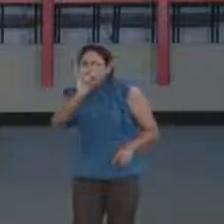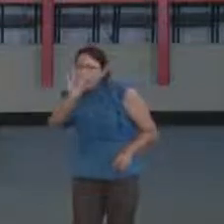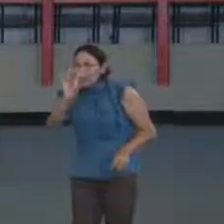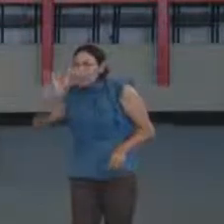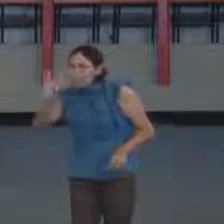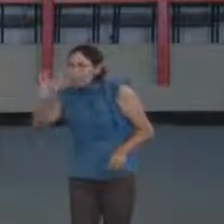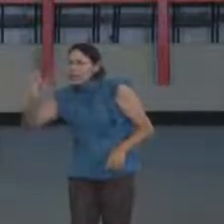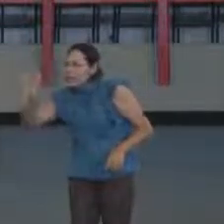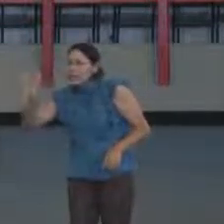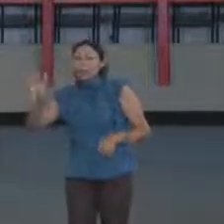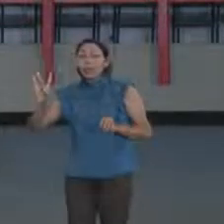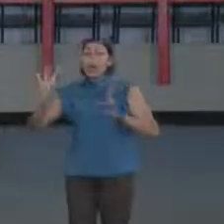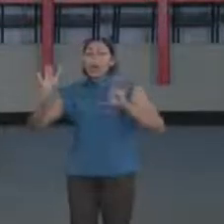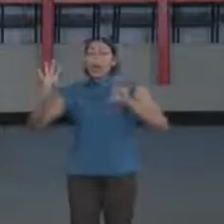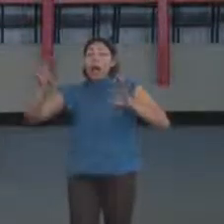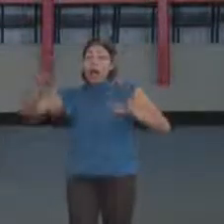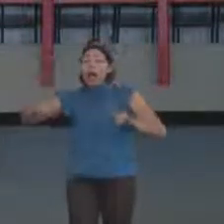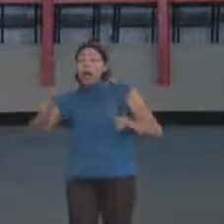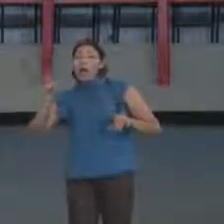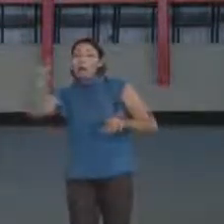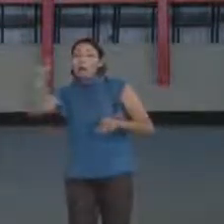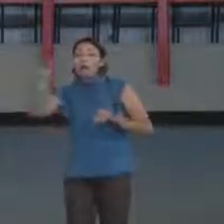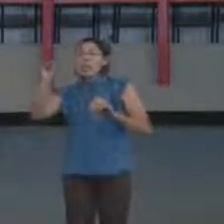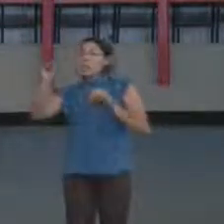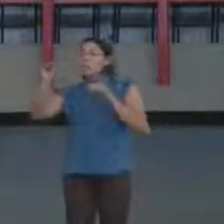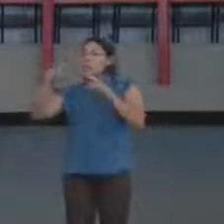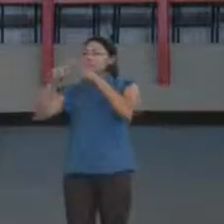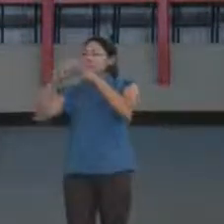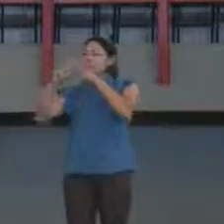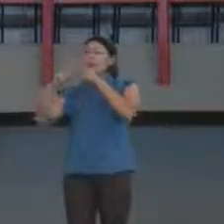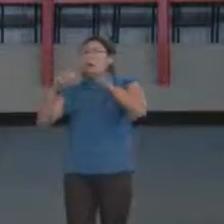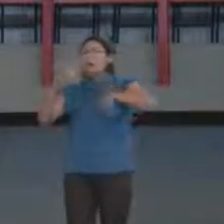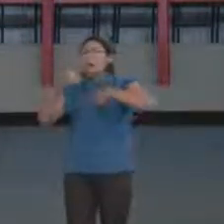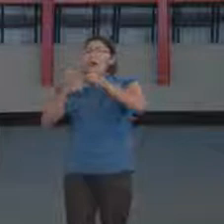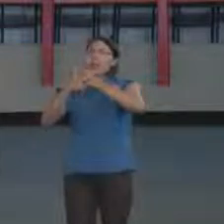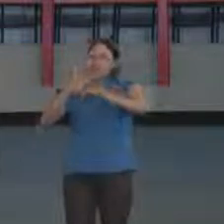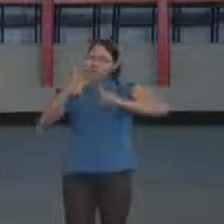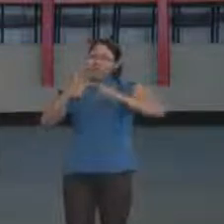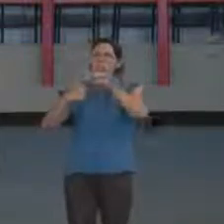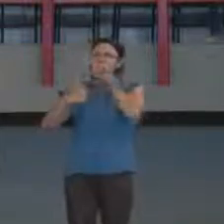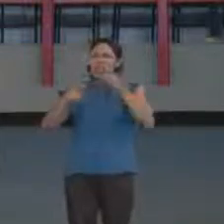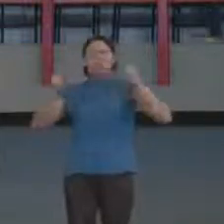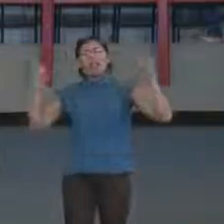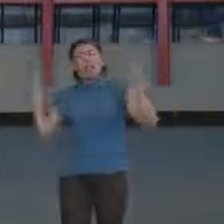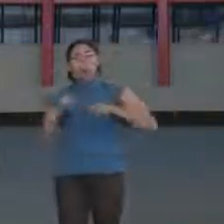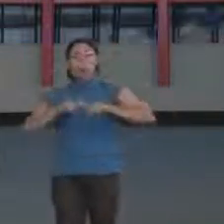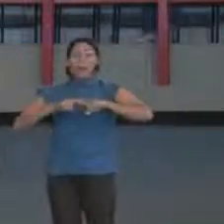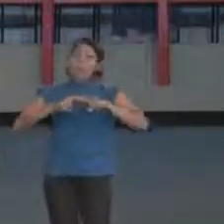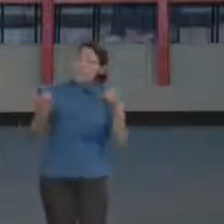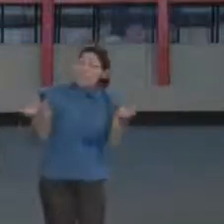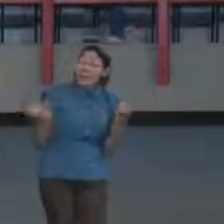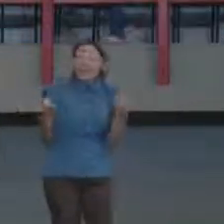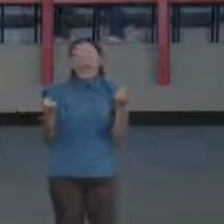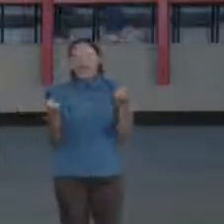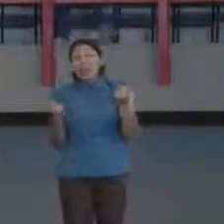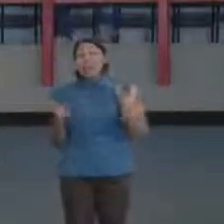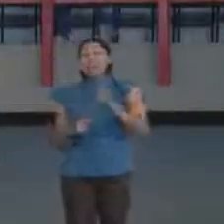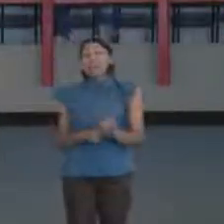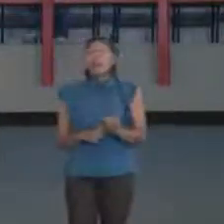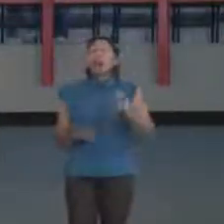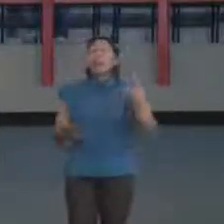e colocado ali em cima multiplicando, eu podia dividir por 300? Podia, sem problema nenhum. Só que na realidade, o que é que ia